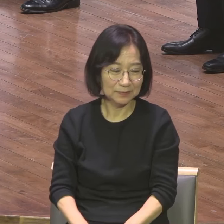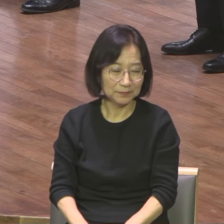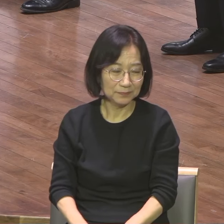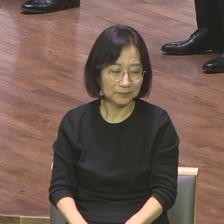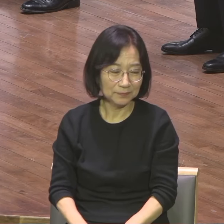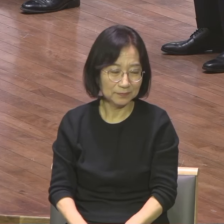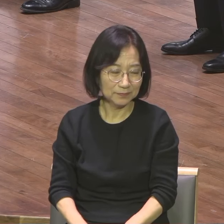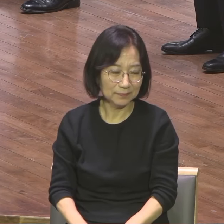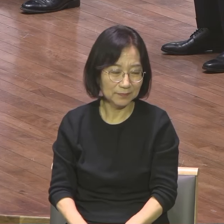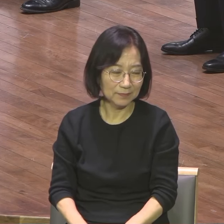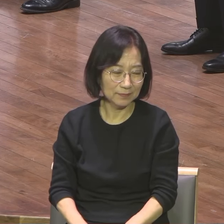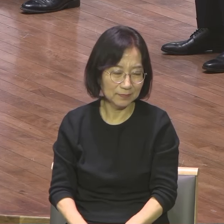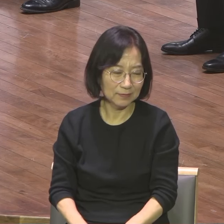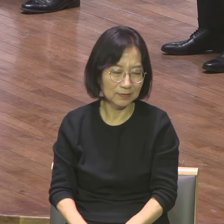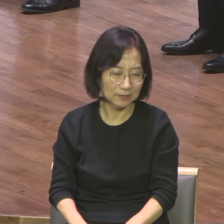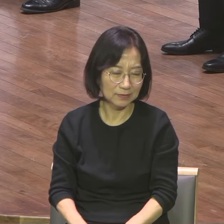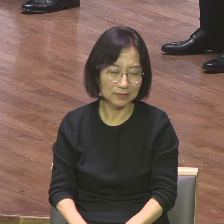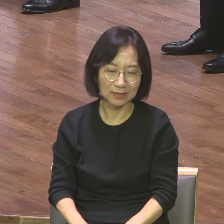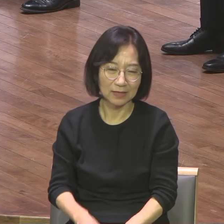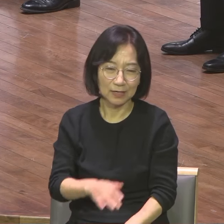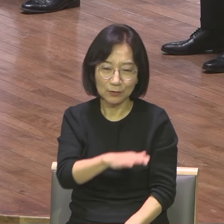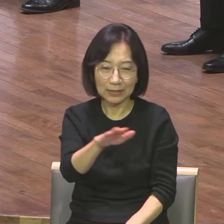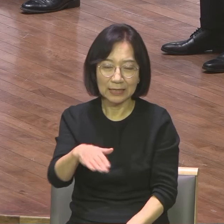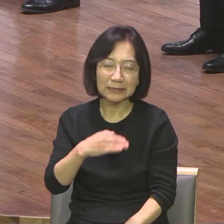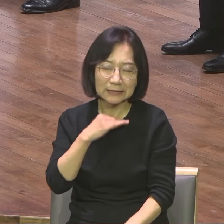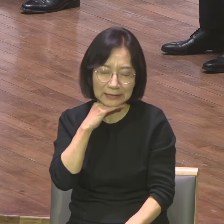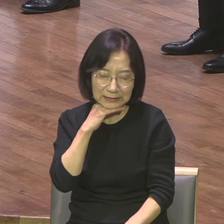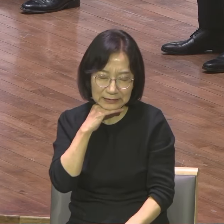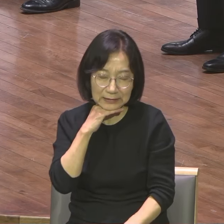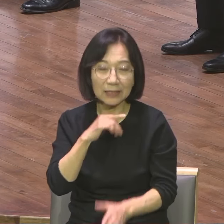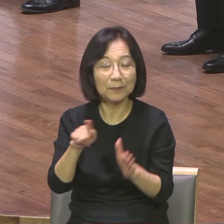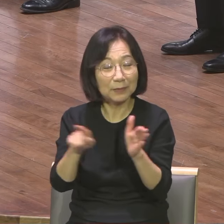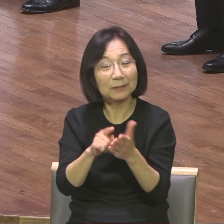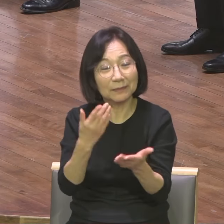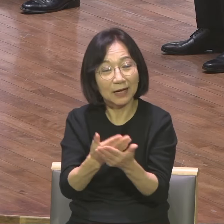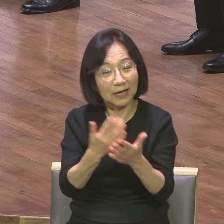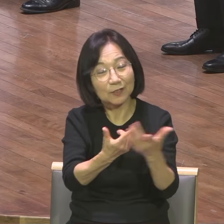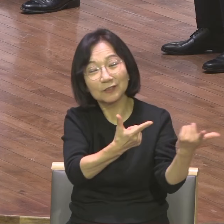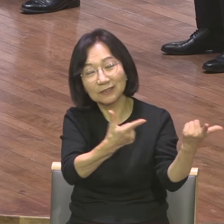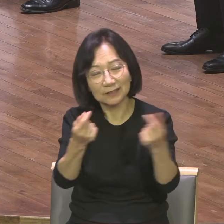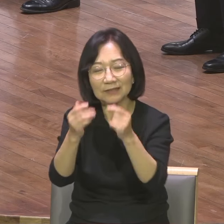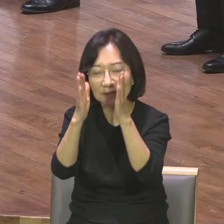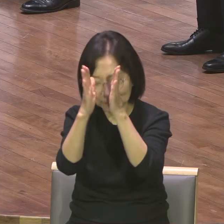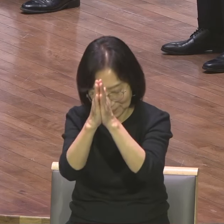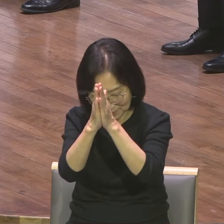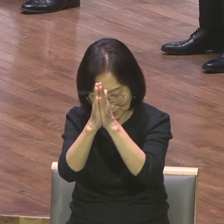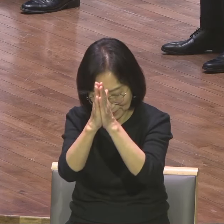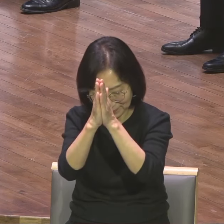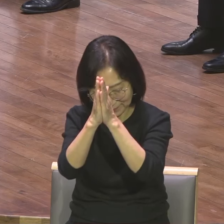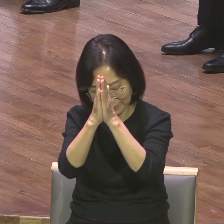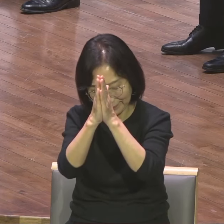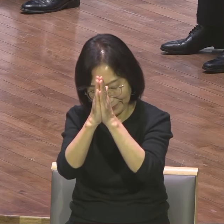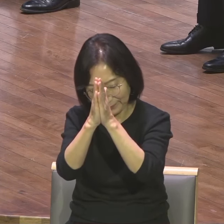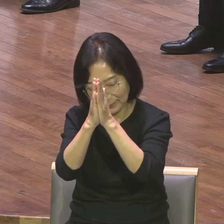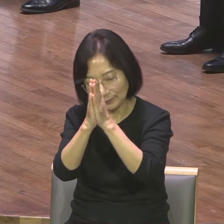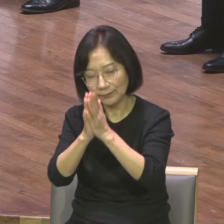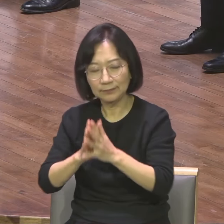하나님 앞에 하나님의 내게 기다리는 믿음을 주옵소서. 하나님 주여 하며 기도하겠습니다. 주여